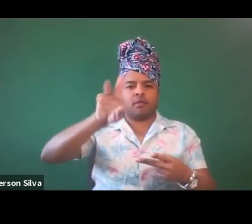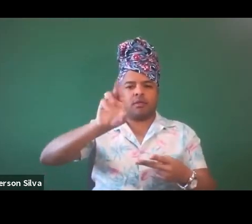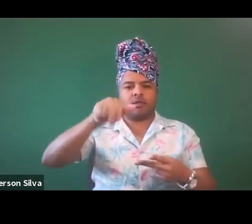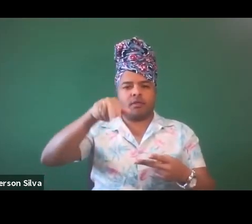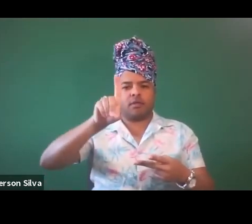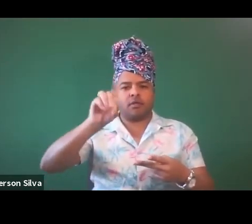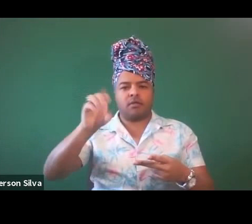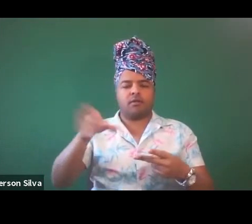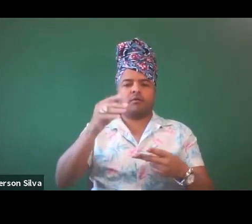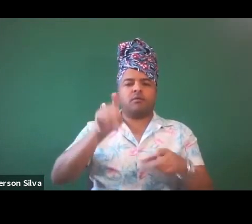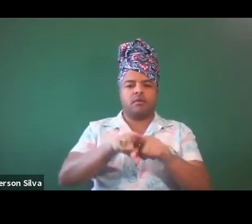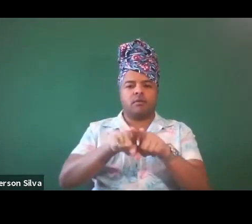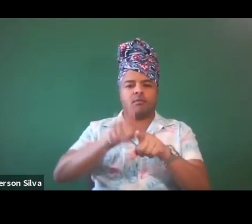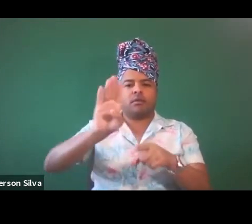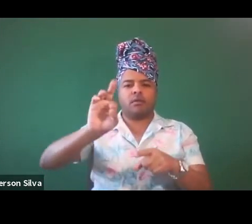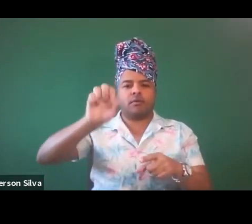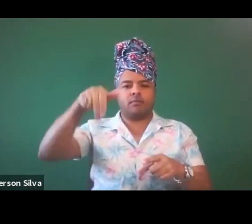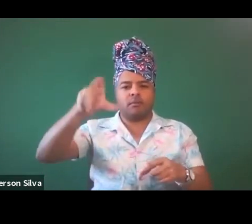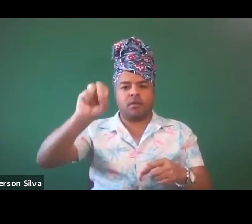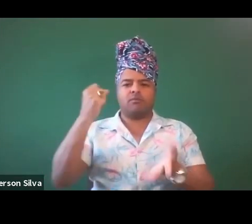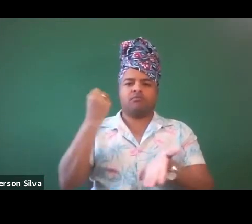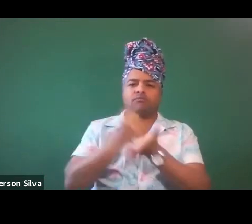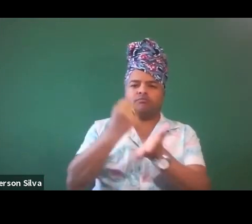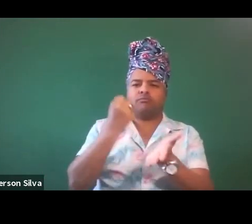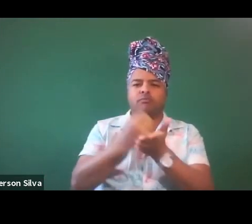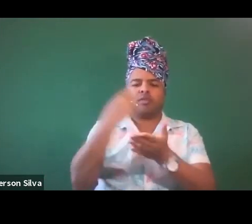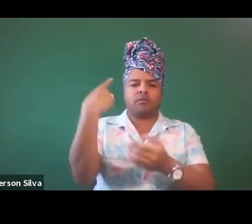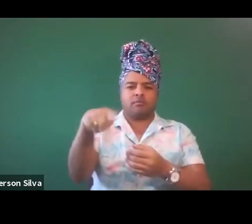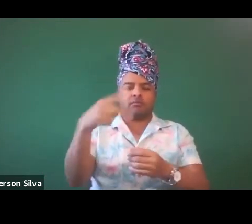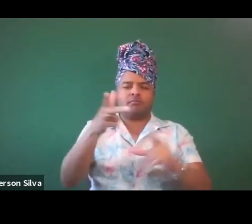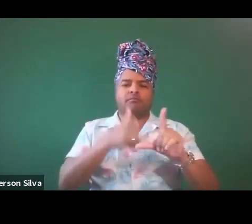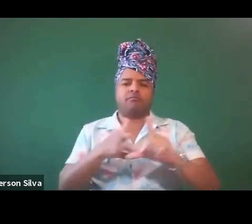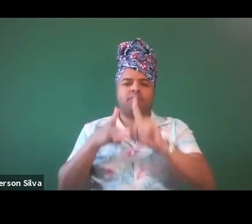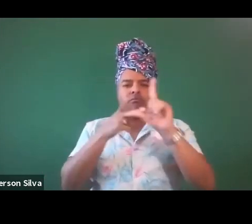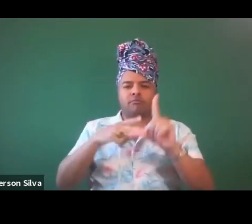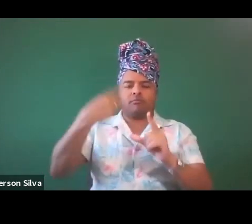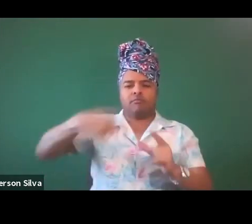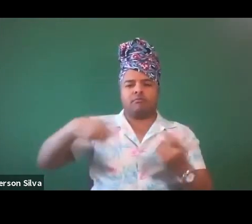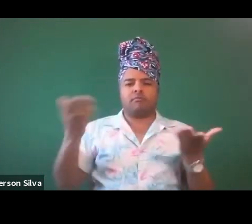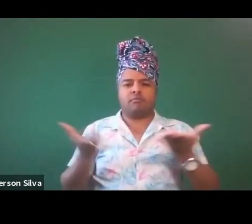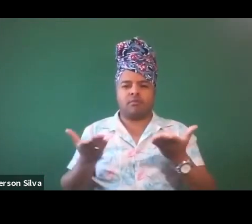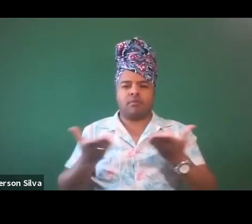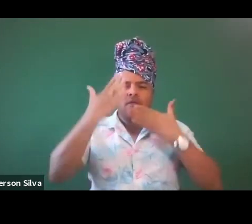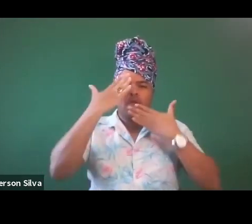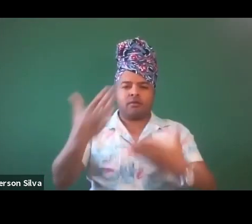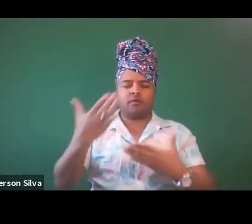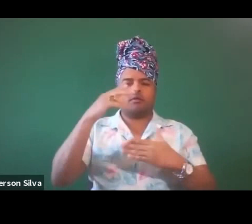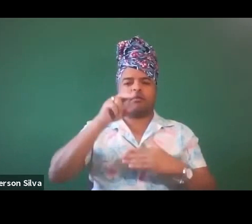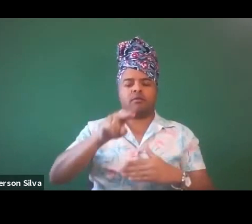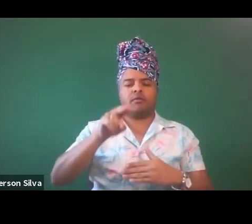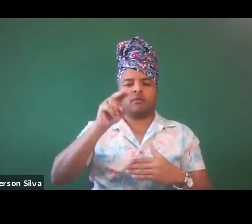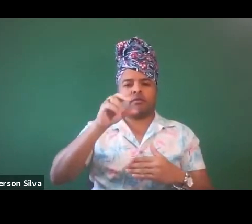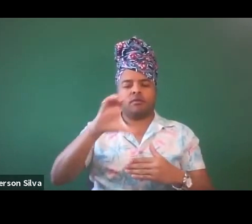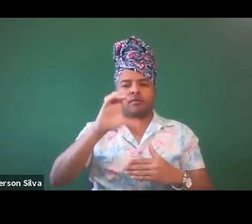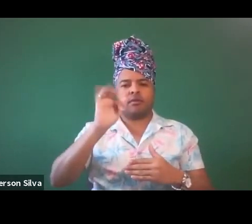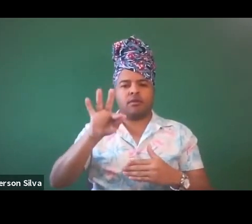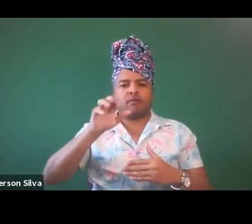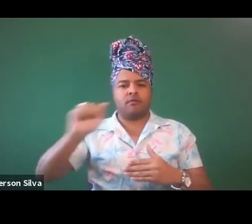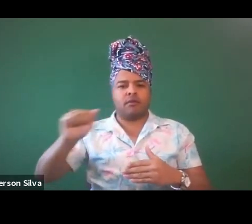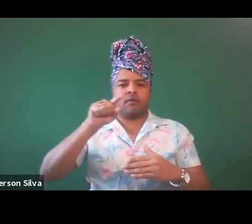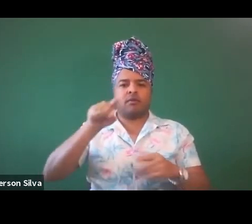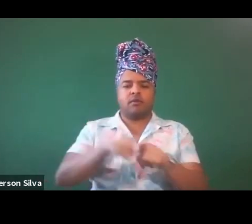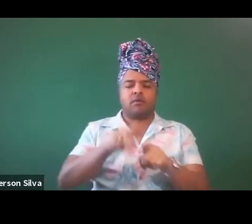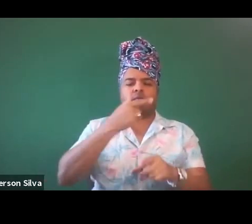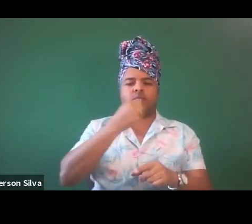Terra por nos apoiar em mais essa transmissão. Agradecemos também ao CFA, nas pessoas dos professores